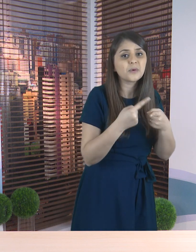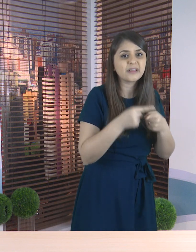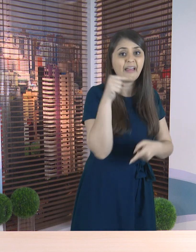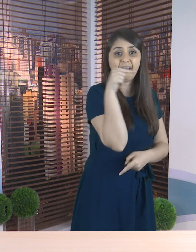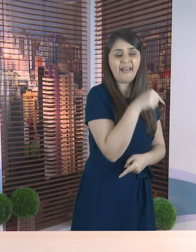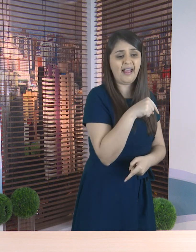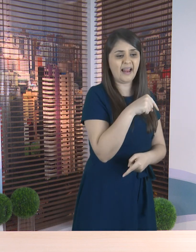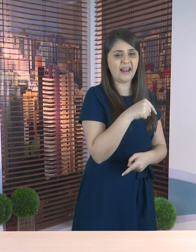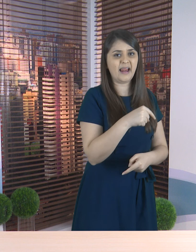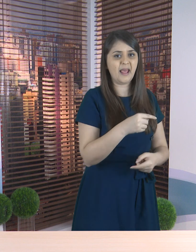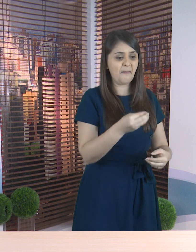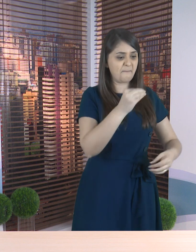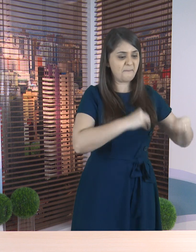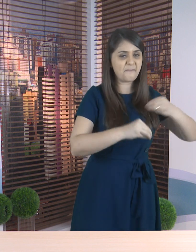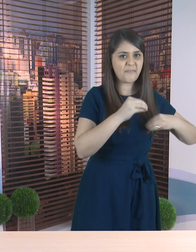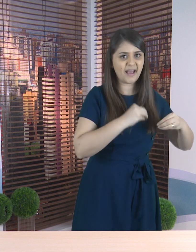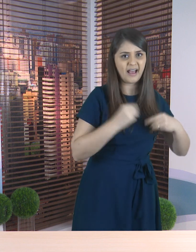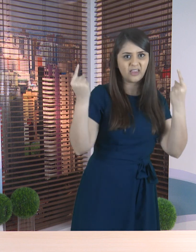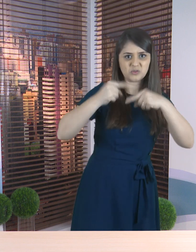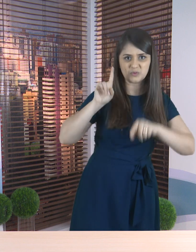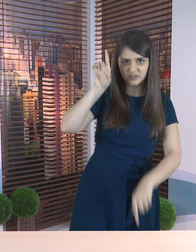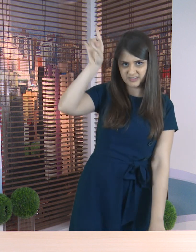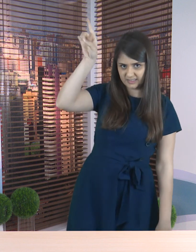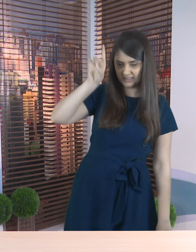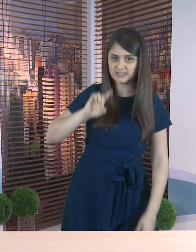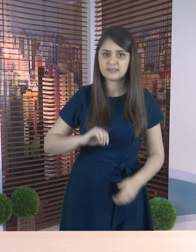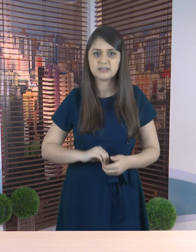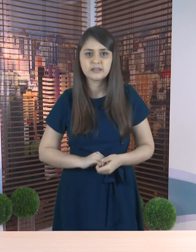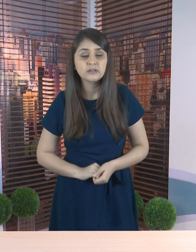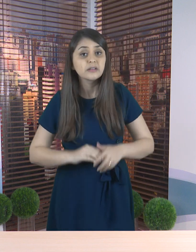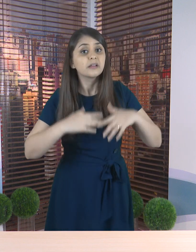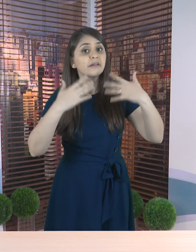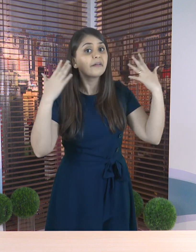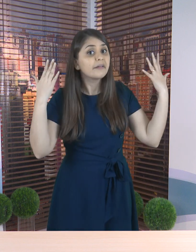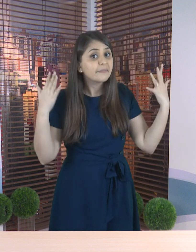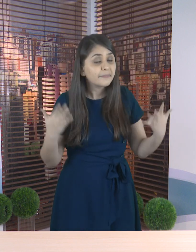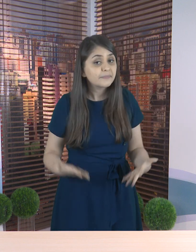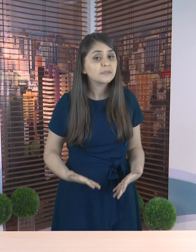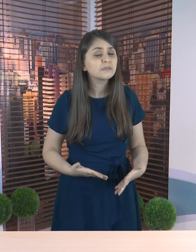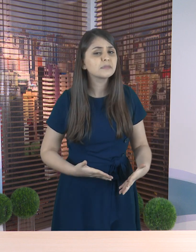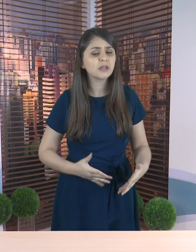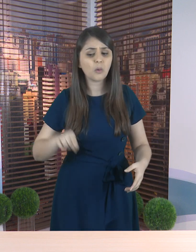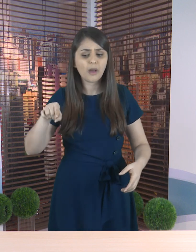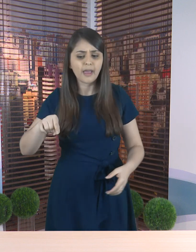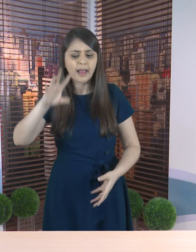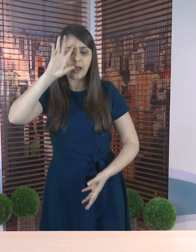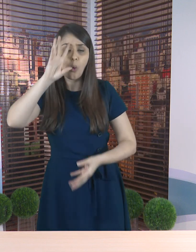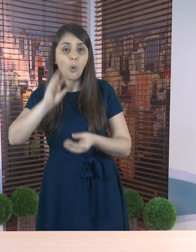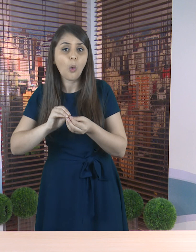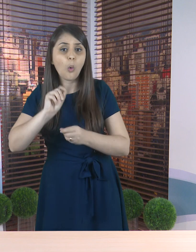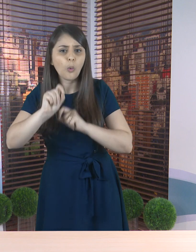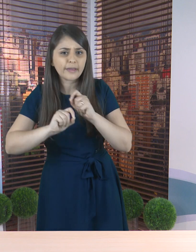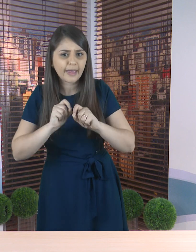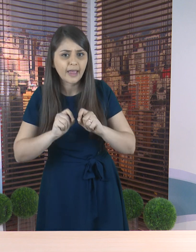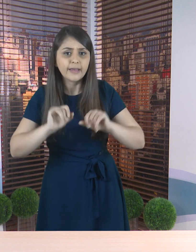sofrimento procede necessariamente do pecado, ou seja, só quem peca passa por